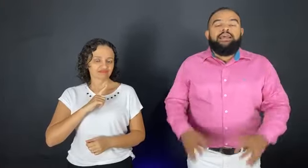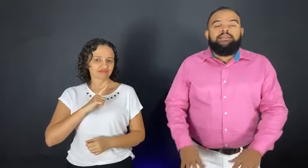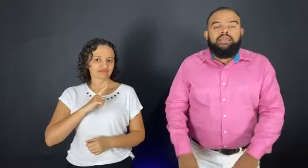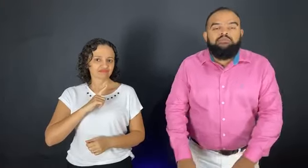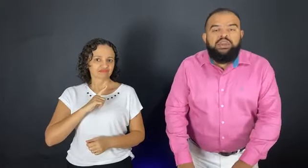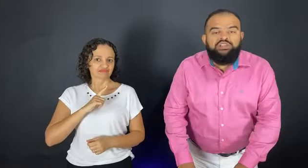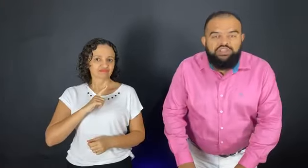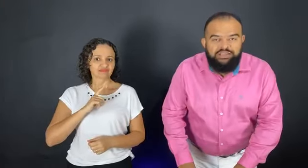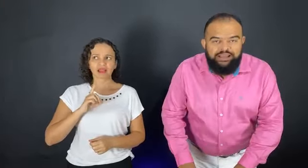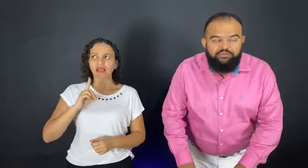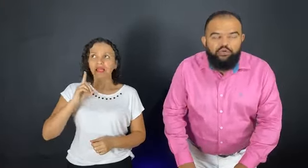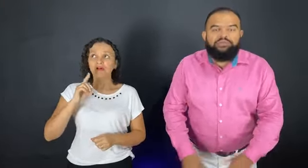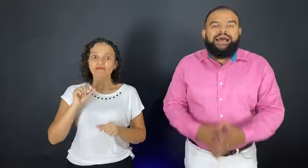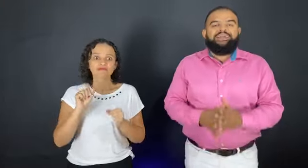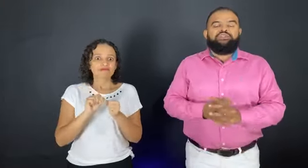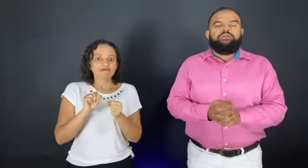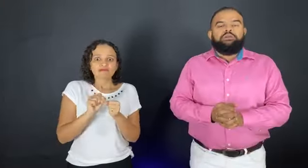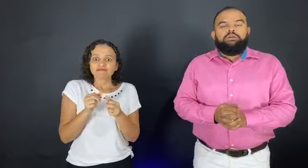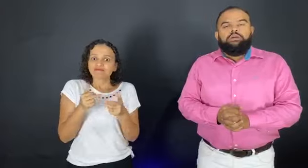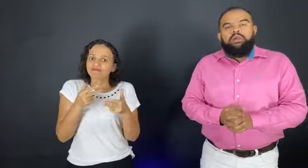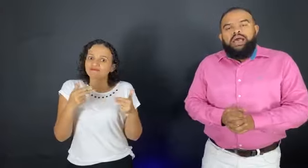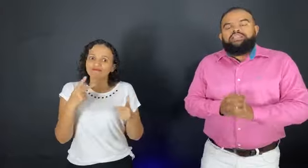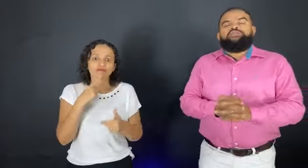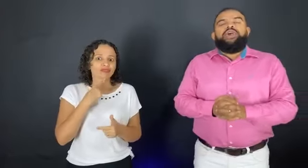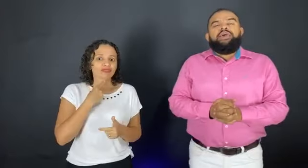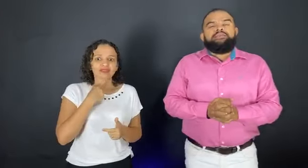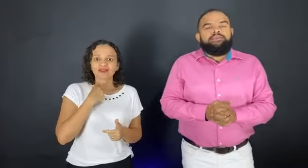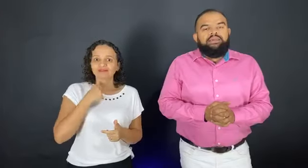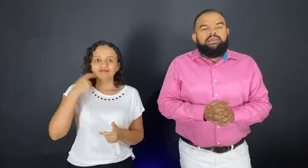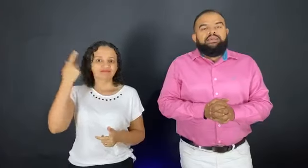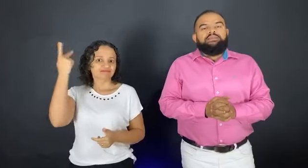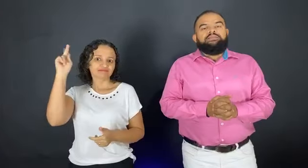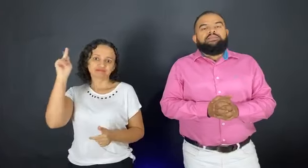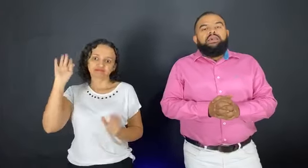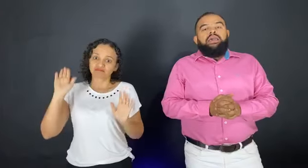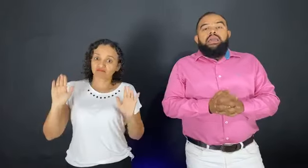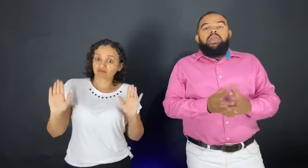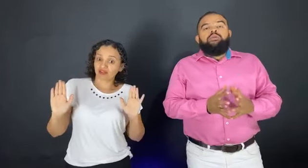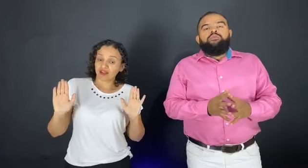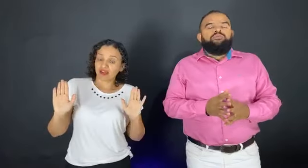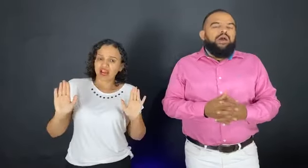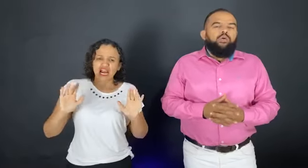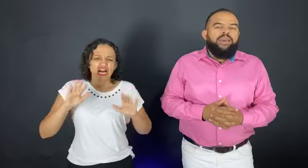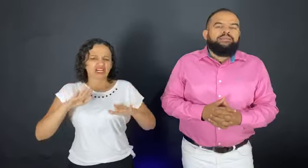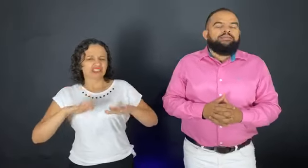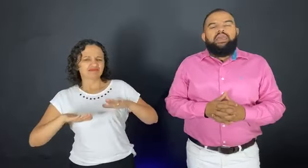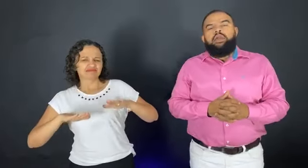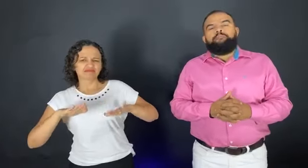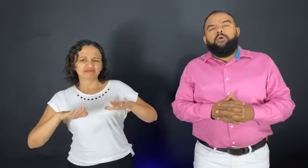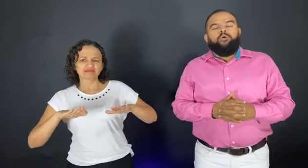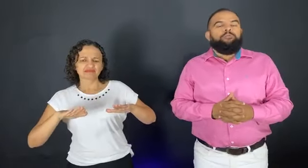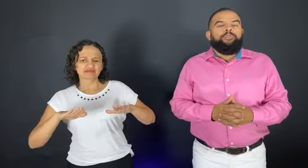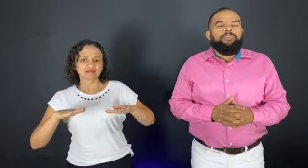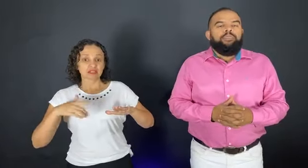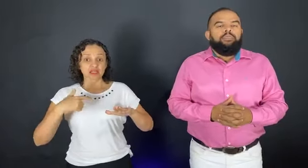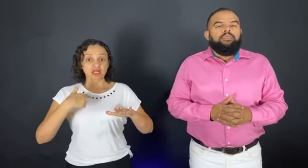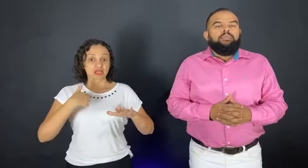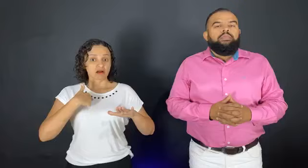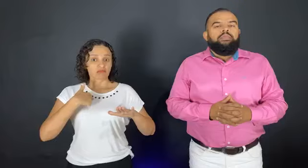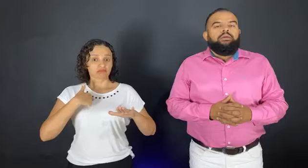sua santa e bendita vontade. Às vezes, eu não